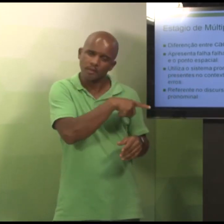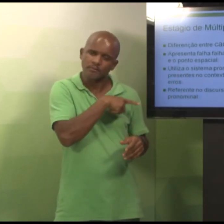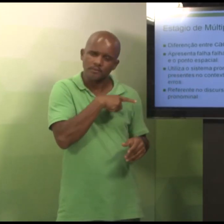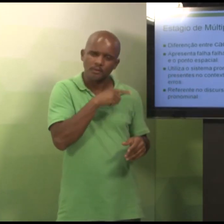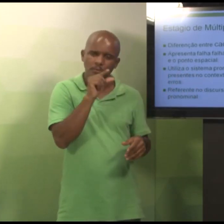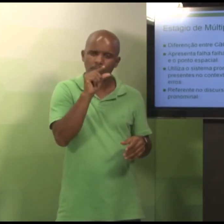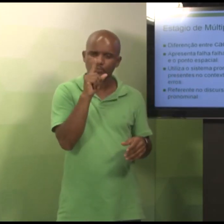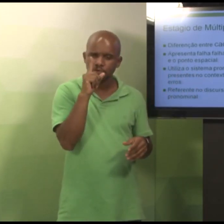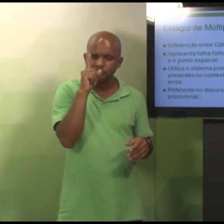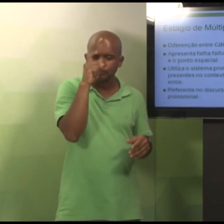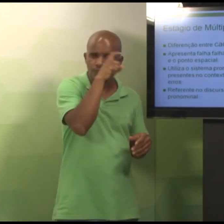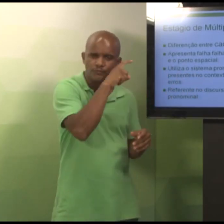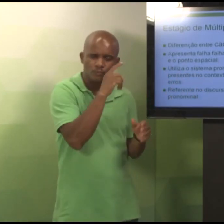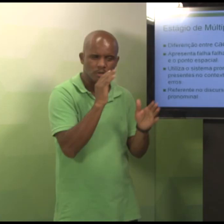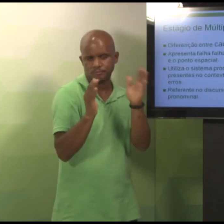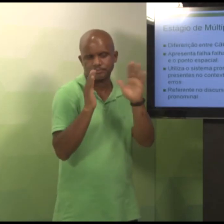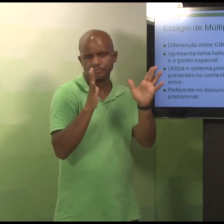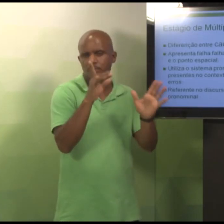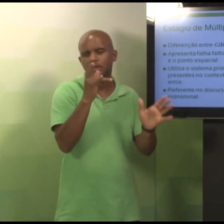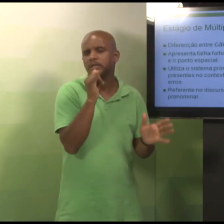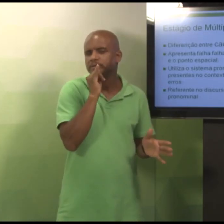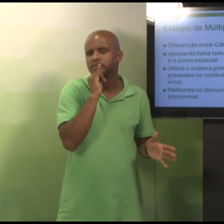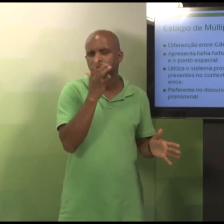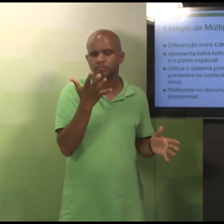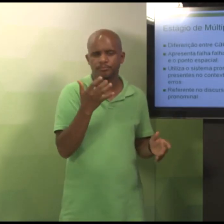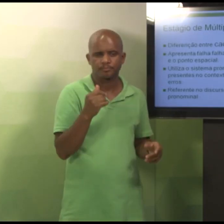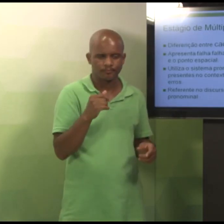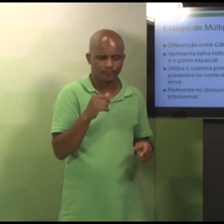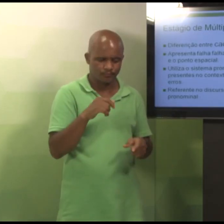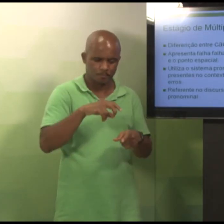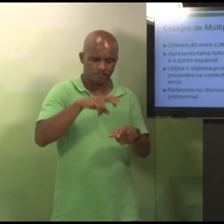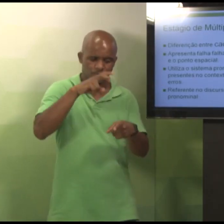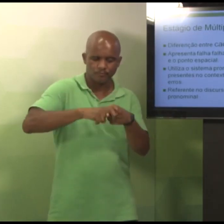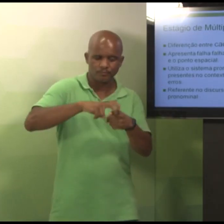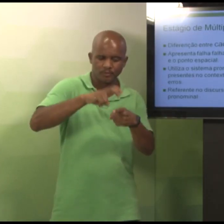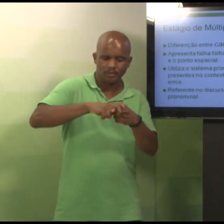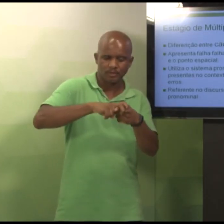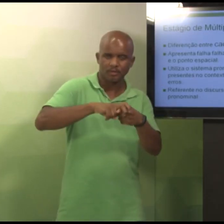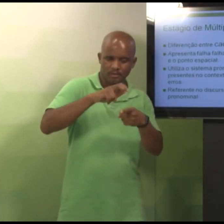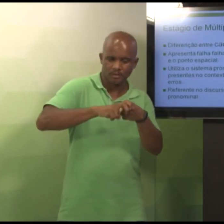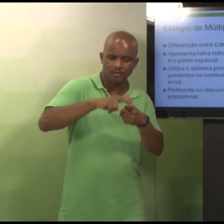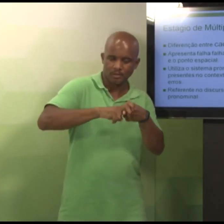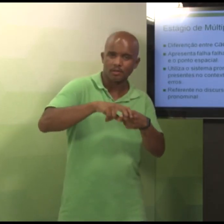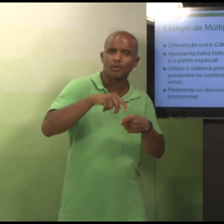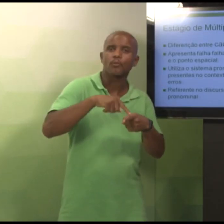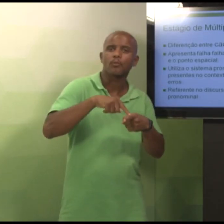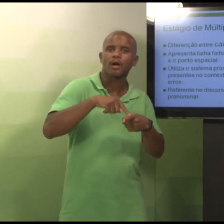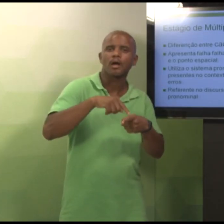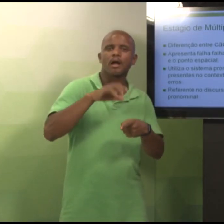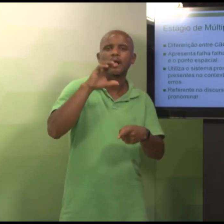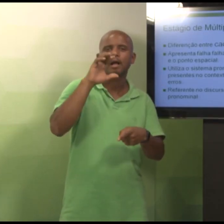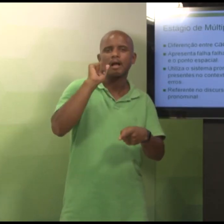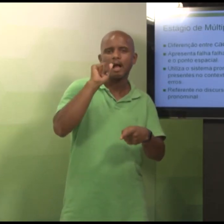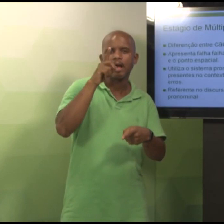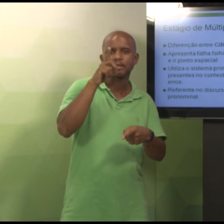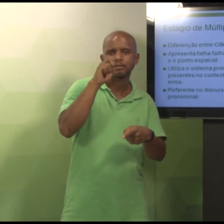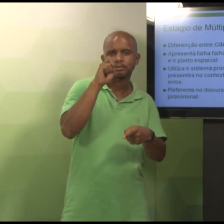mais ou menos nesse estágio, por exemplo, a criança ela consegue já utilizar sinais, por exemplo, o sinal de